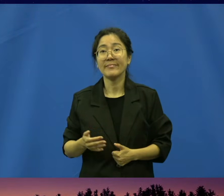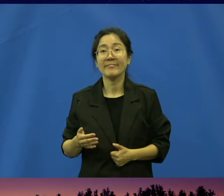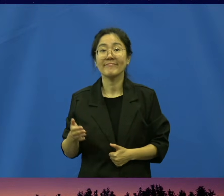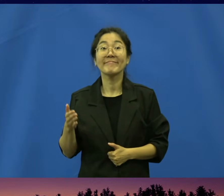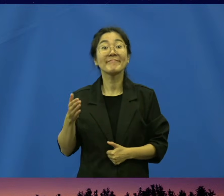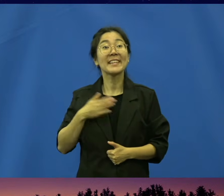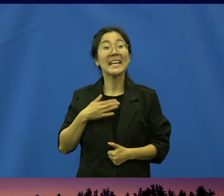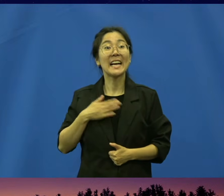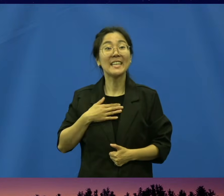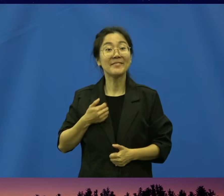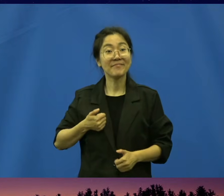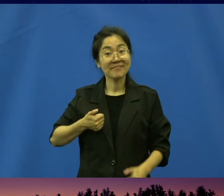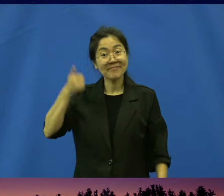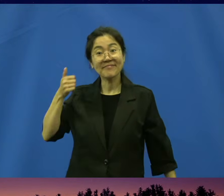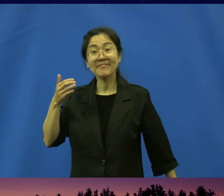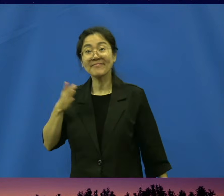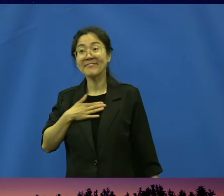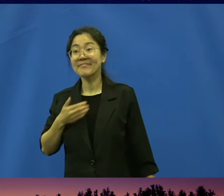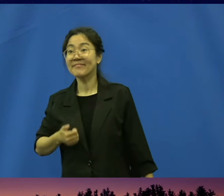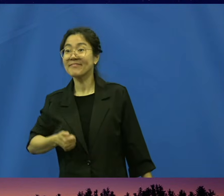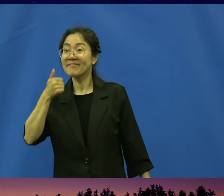있습니다.